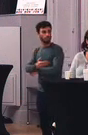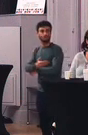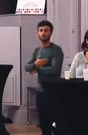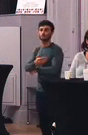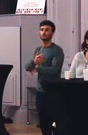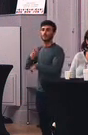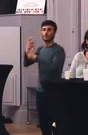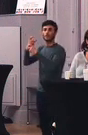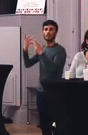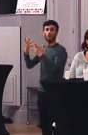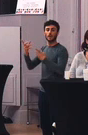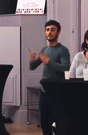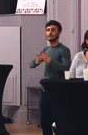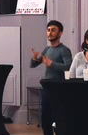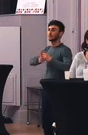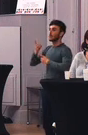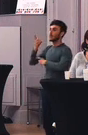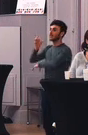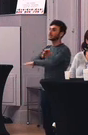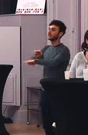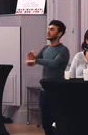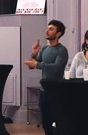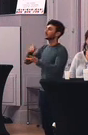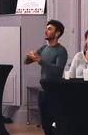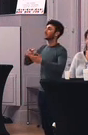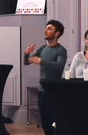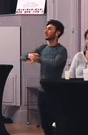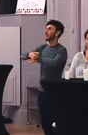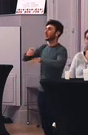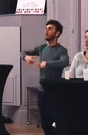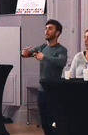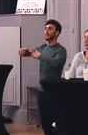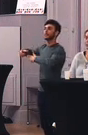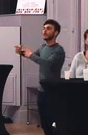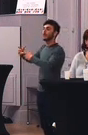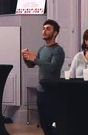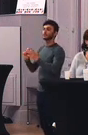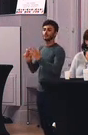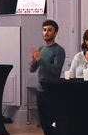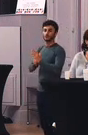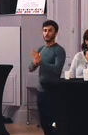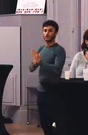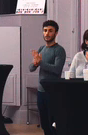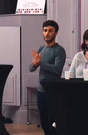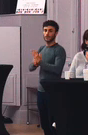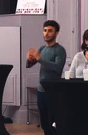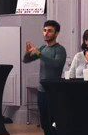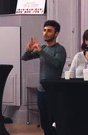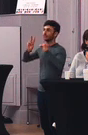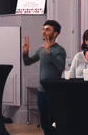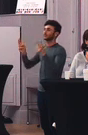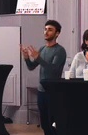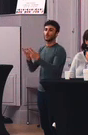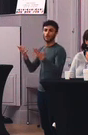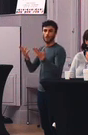de l'Architecture et des bâtiments d'une ville que Besançon qui bénéficie je dis bien bénéficie de façon générale